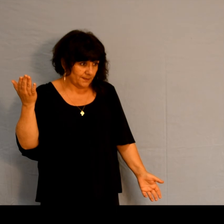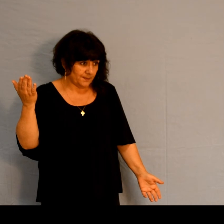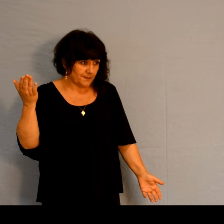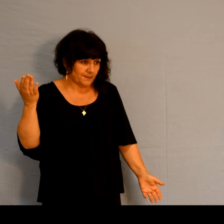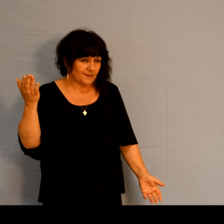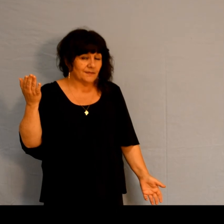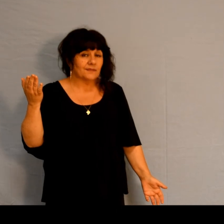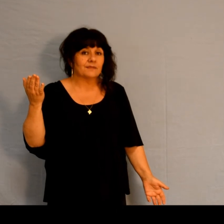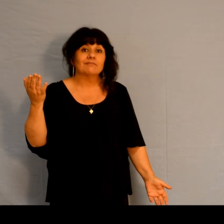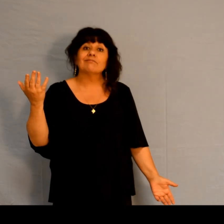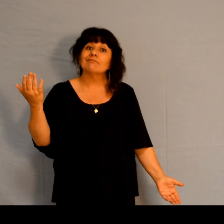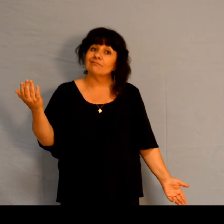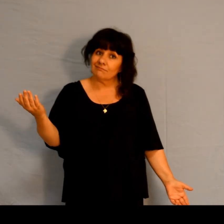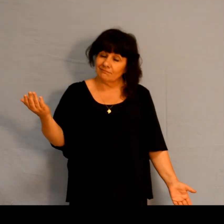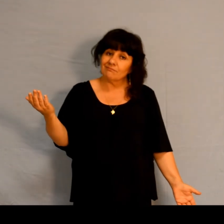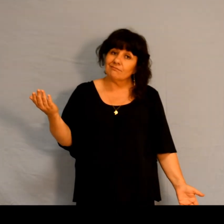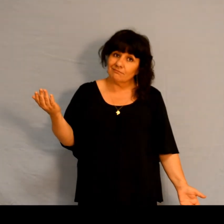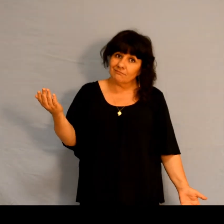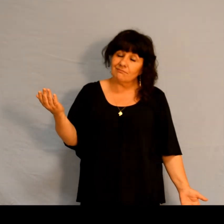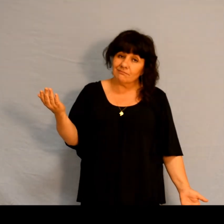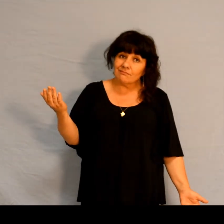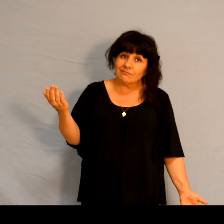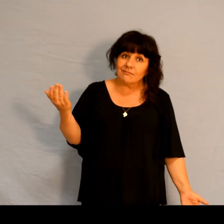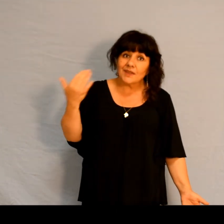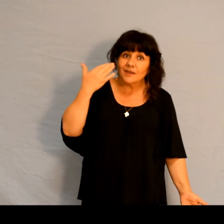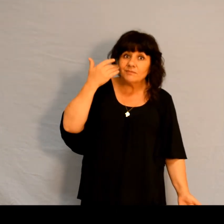Voilà ce qui arrive à celui qui amasse